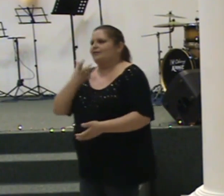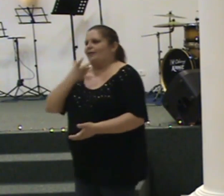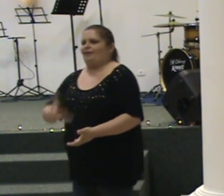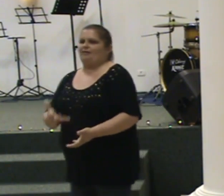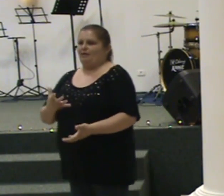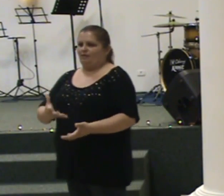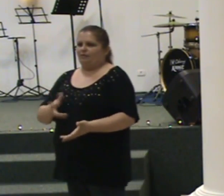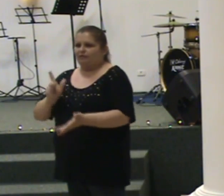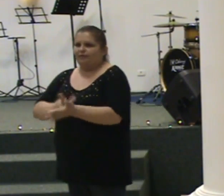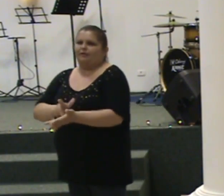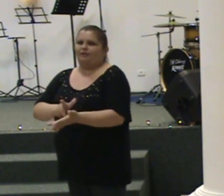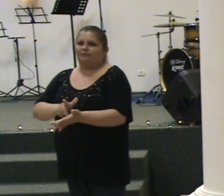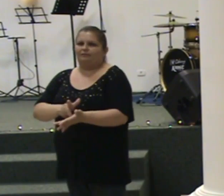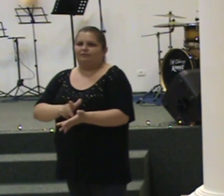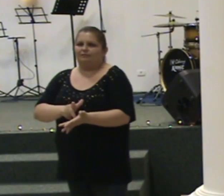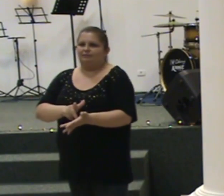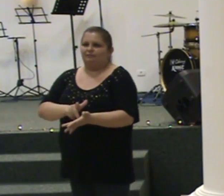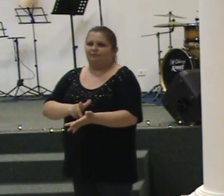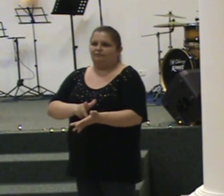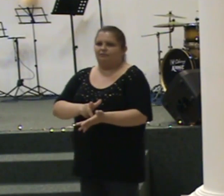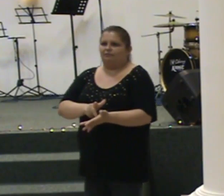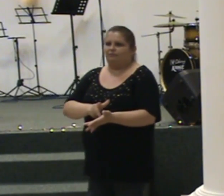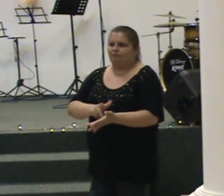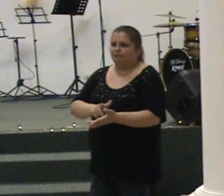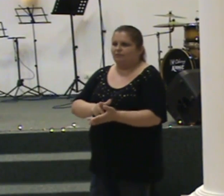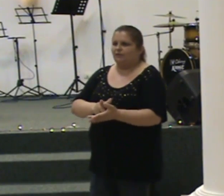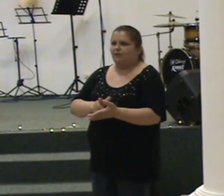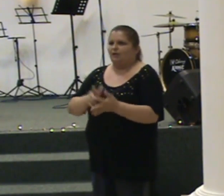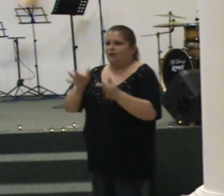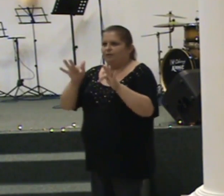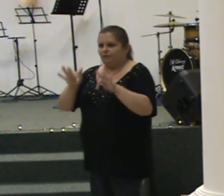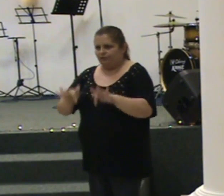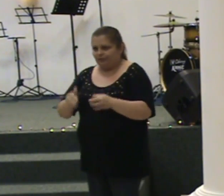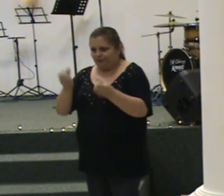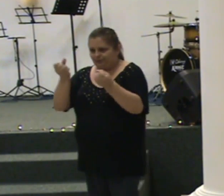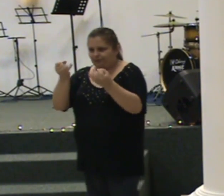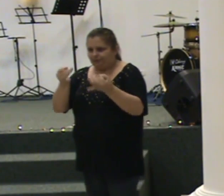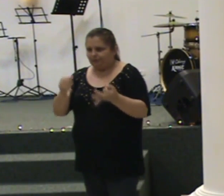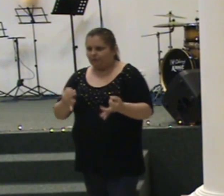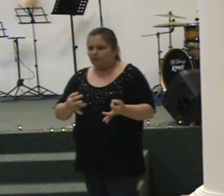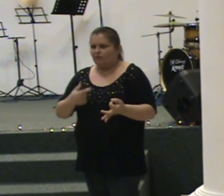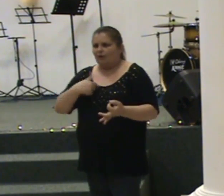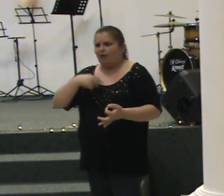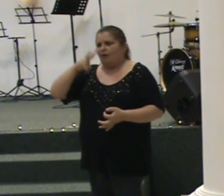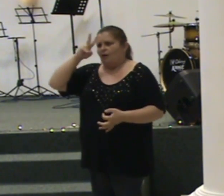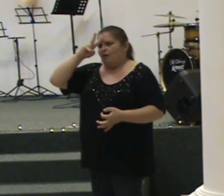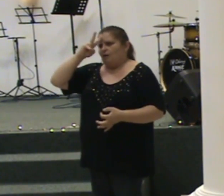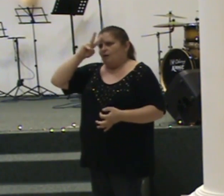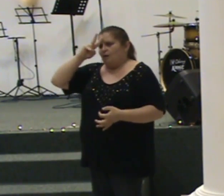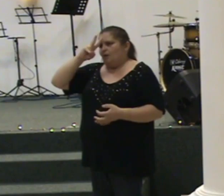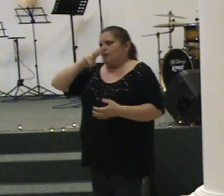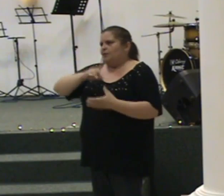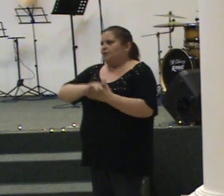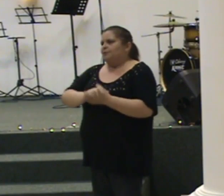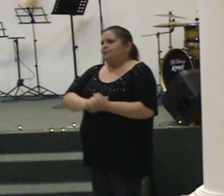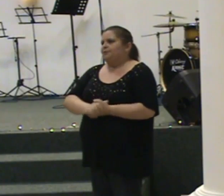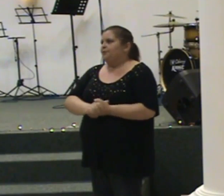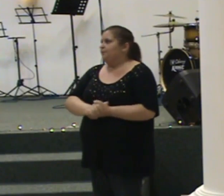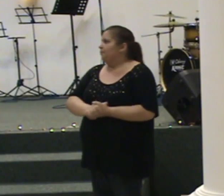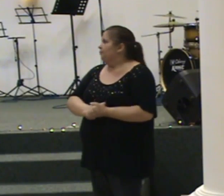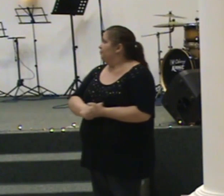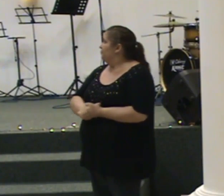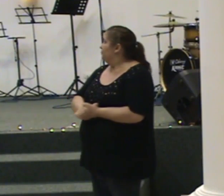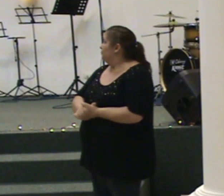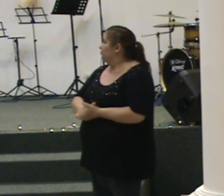vida. Para nós finalizarmos aqui, eu lembrei aqui que das